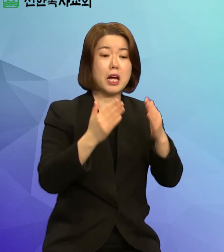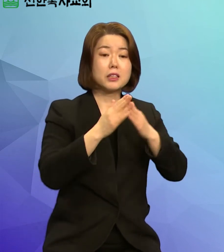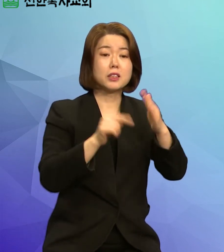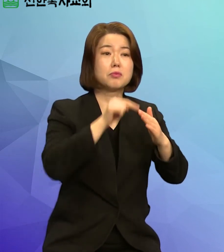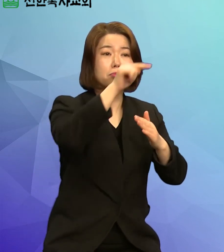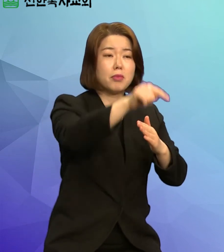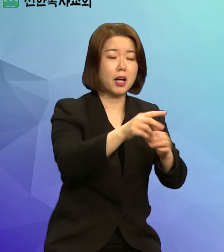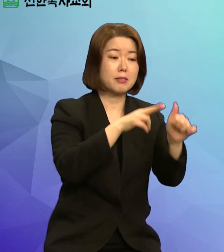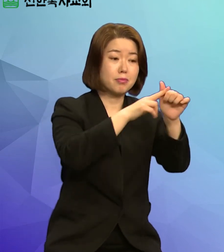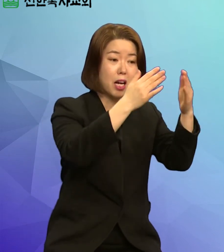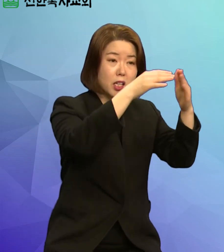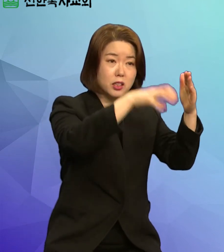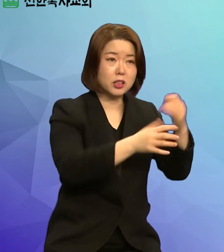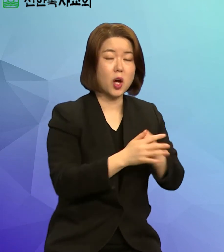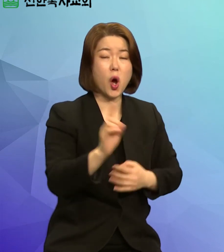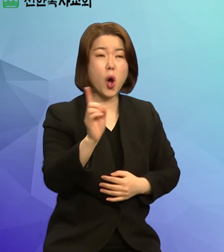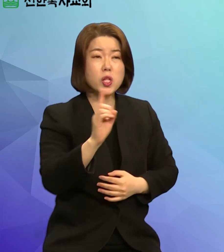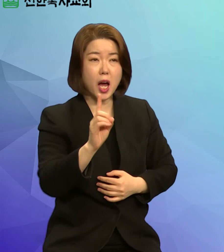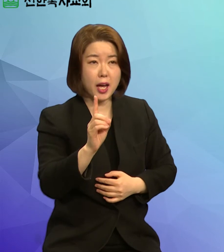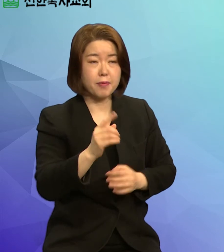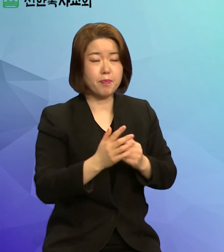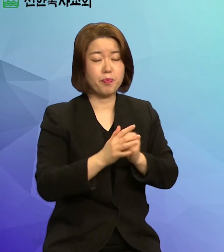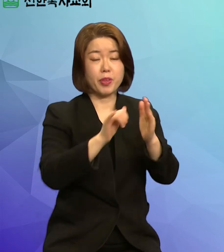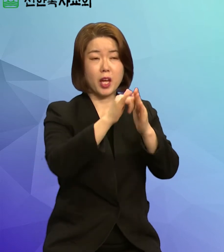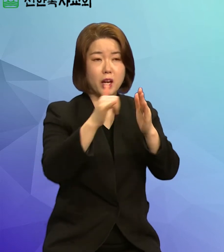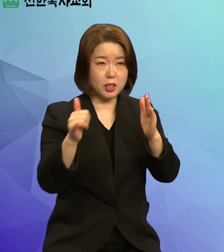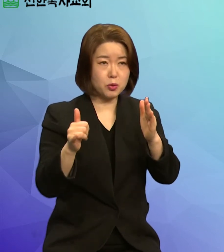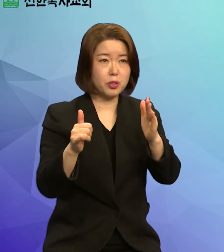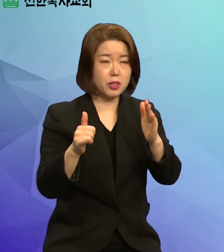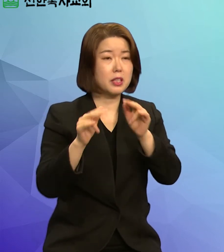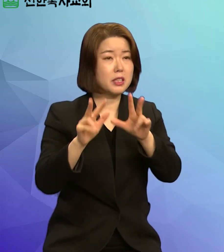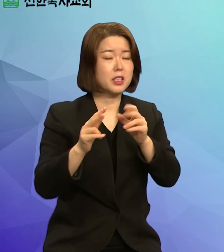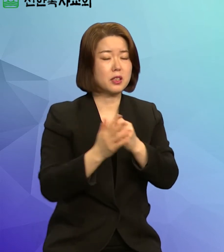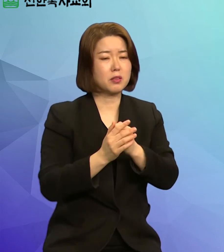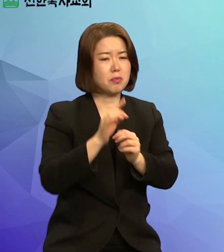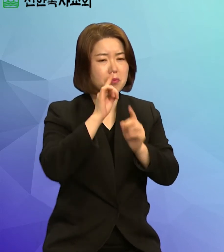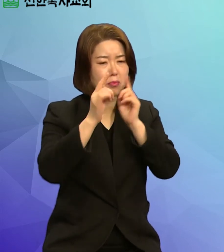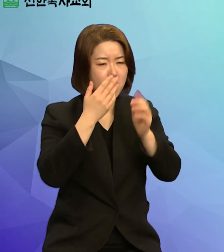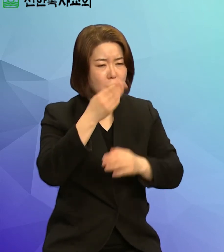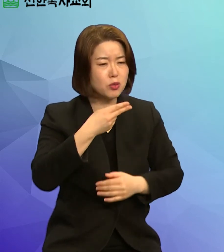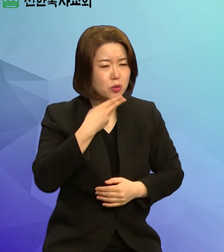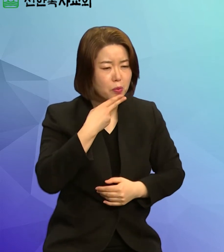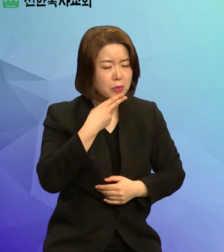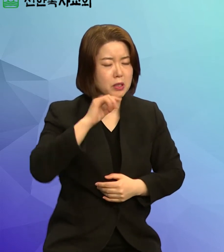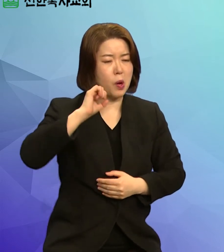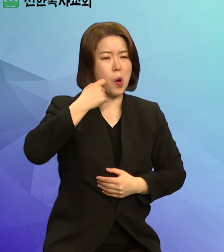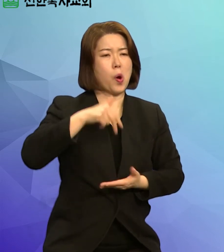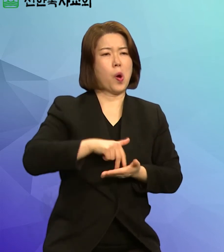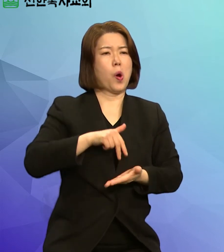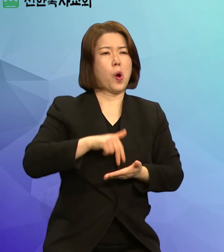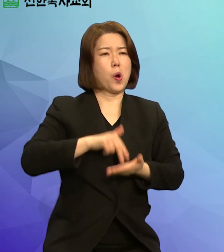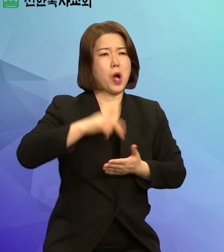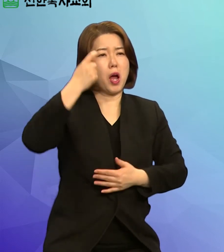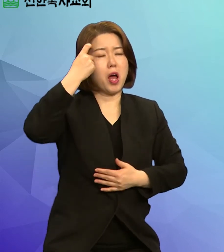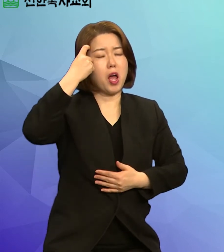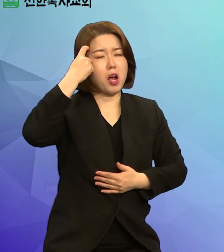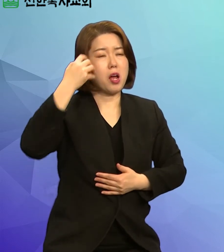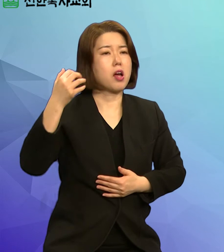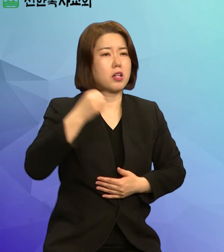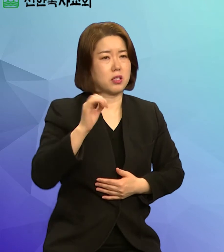있는 마구간에 어느 한 가족이 말할 수 없는 어려운 처지에 빠져 있다는 느낌이